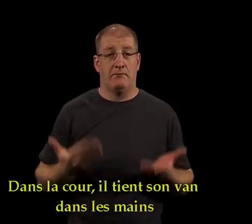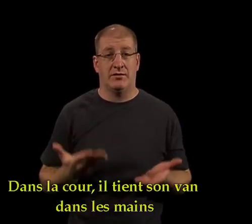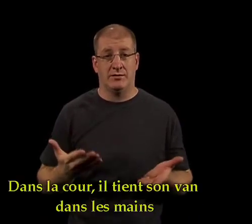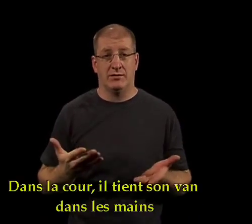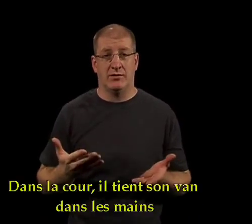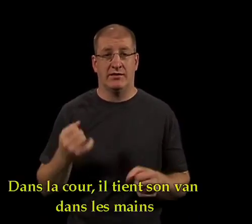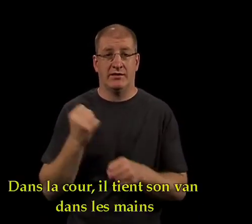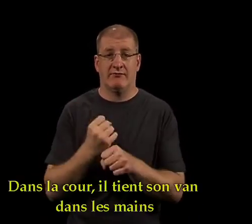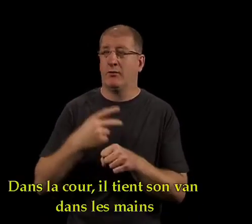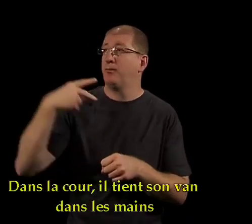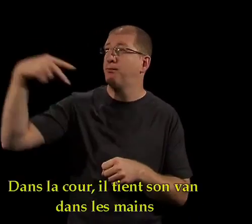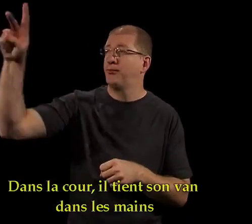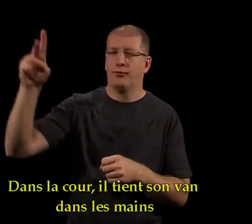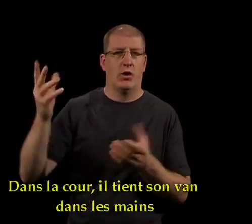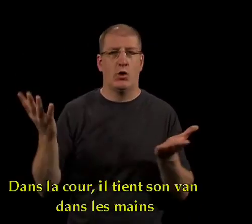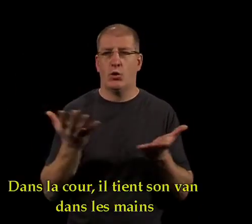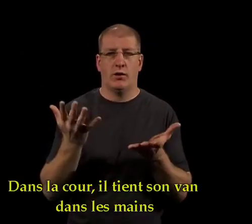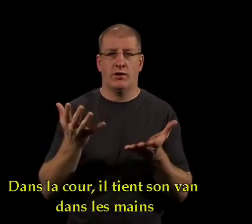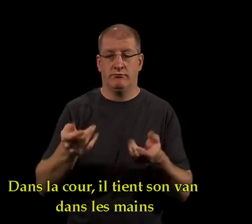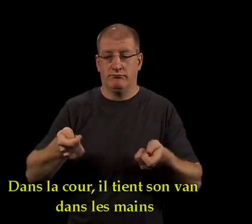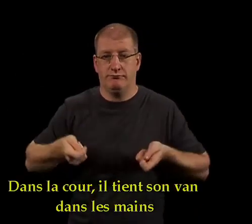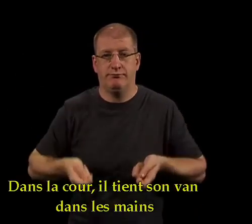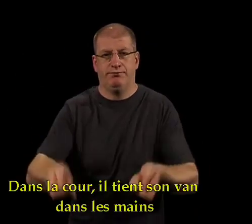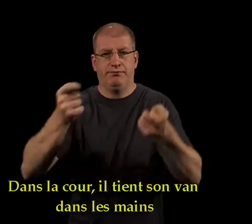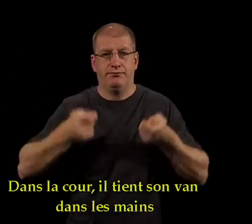Dans la cour, il tient son vent dans les mains